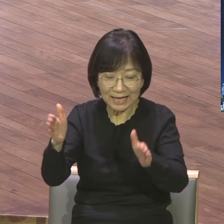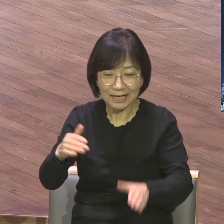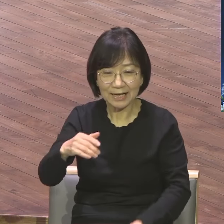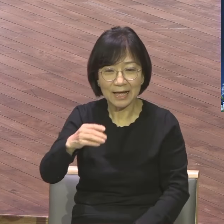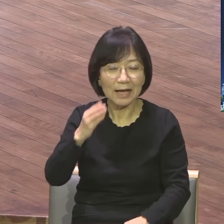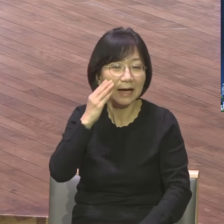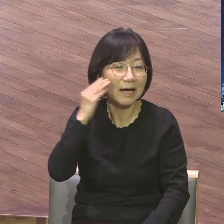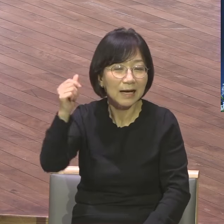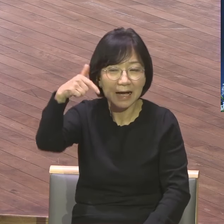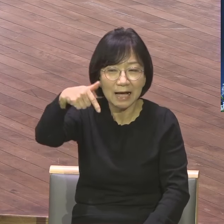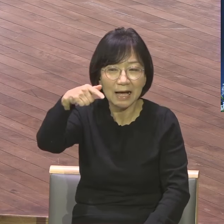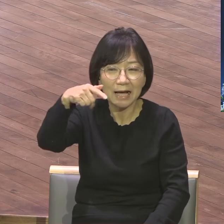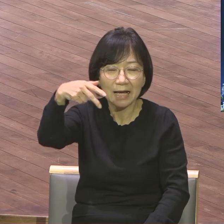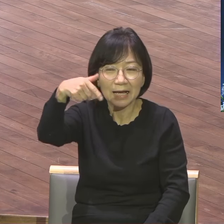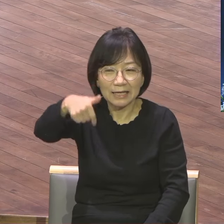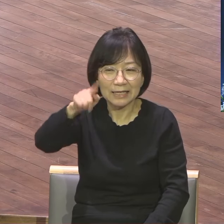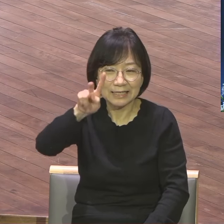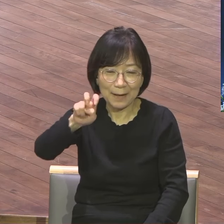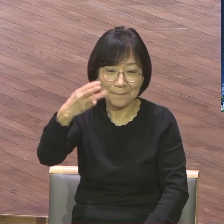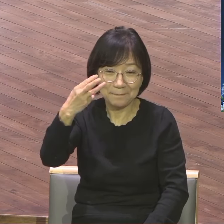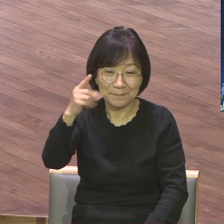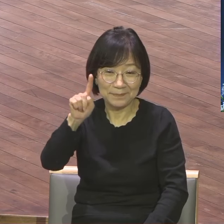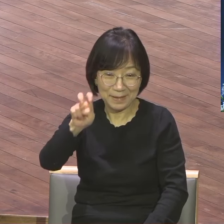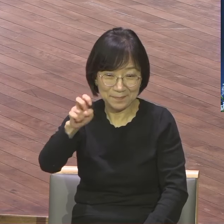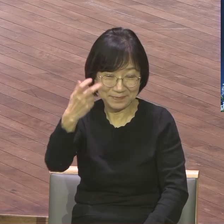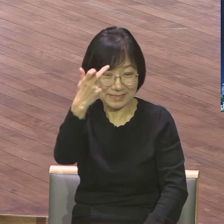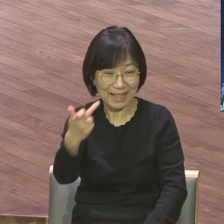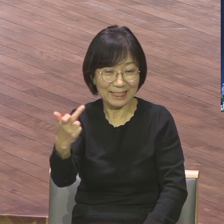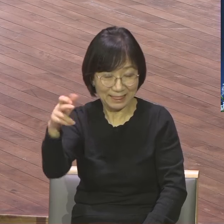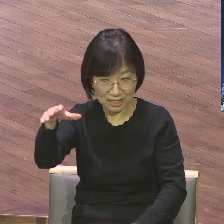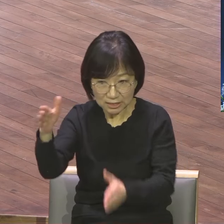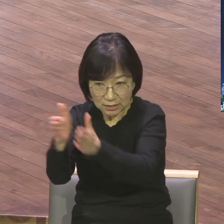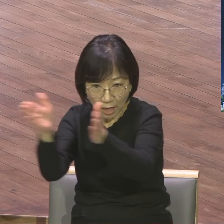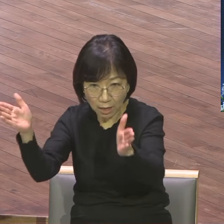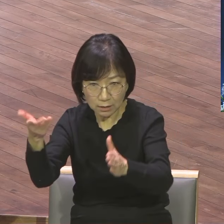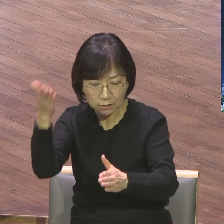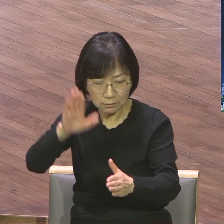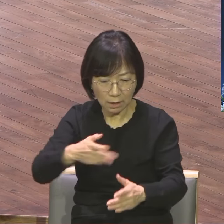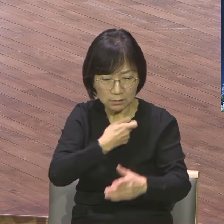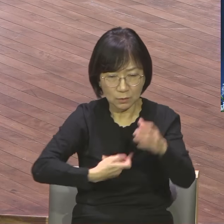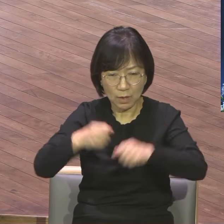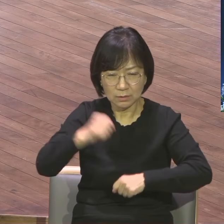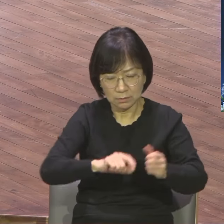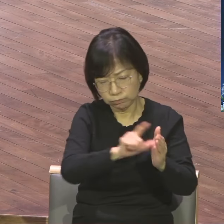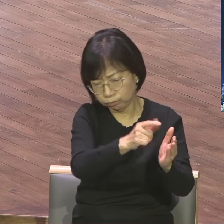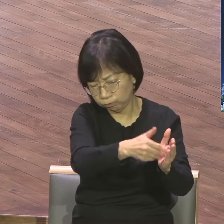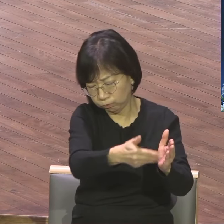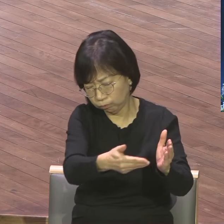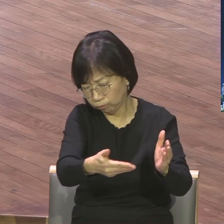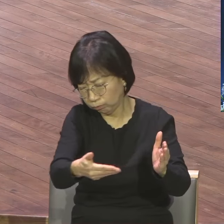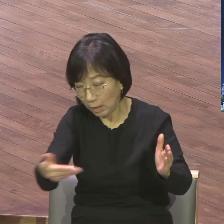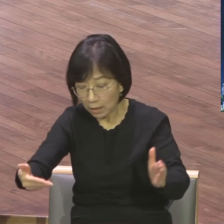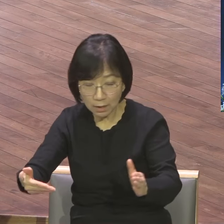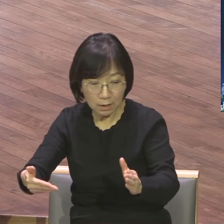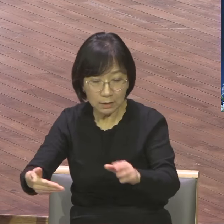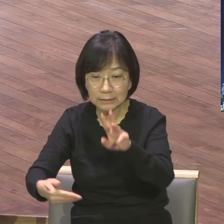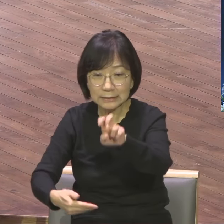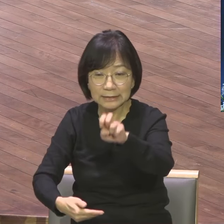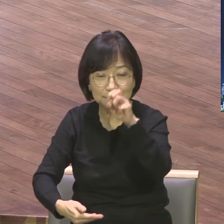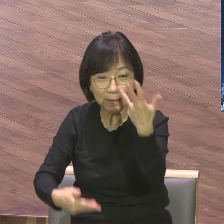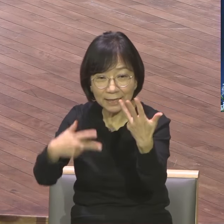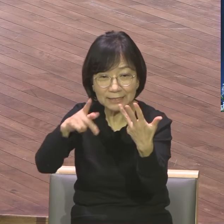복음이 사도행전 마지막 장에 와보니까 31년 만에